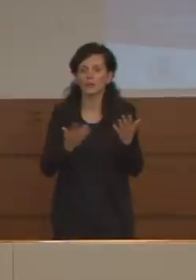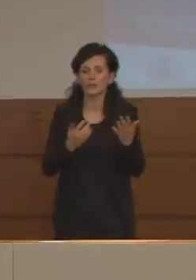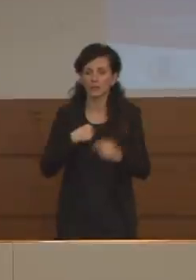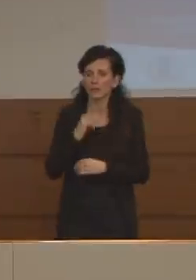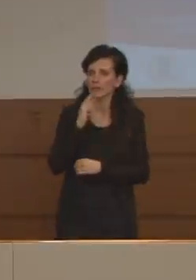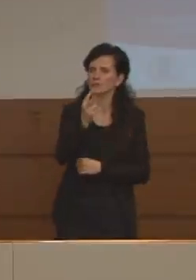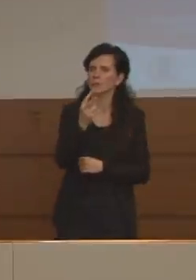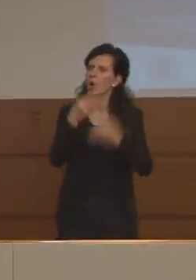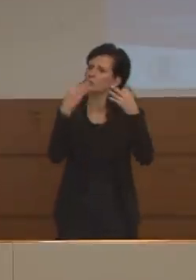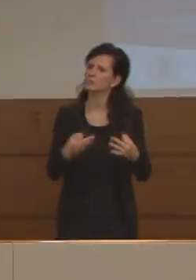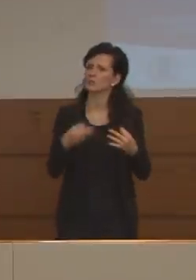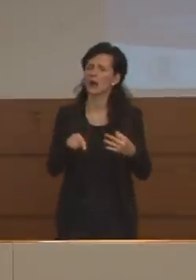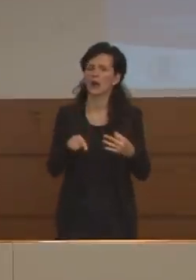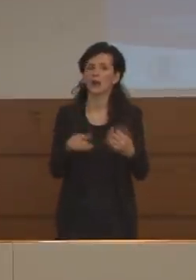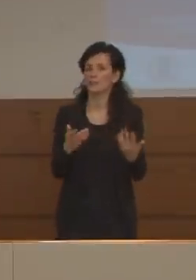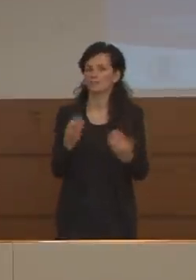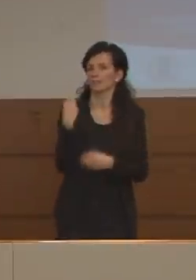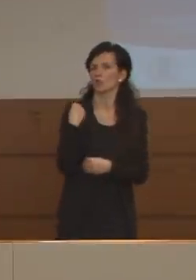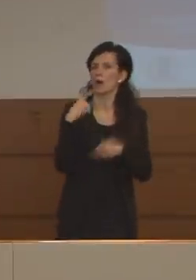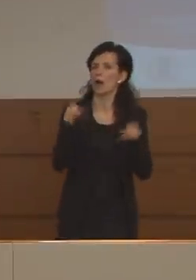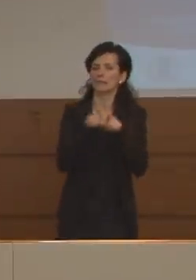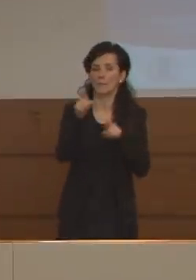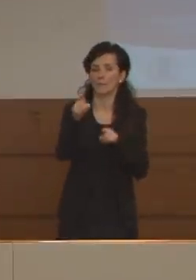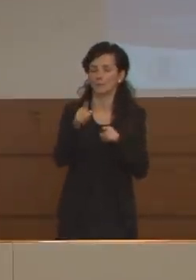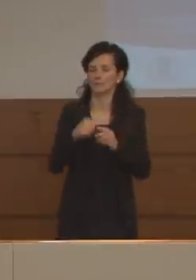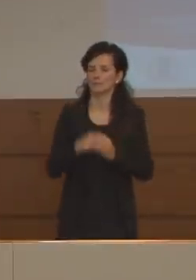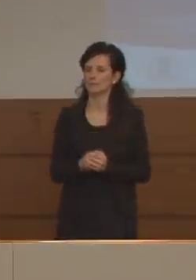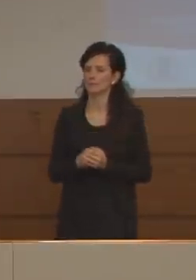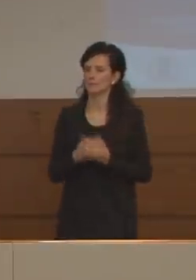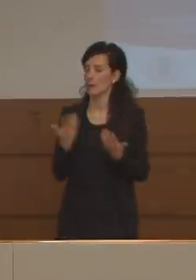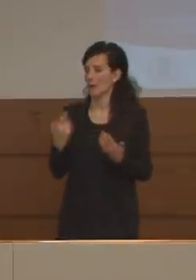una domanda come quella che lei a posto